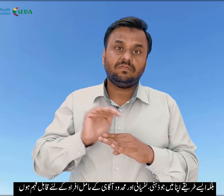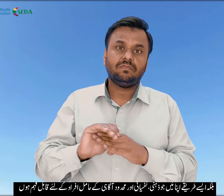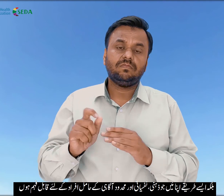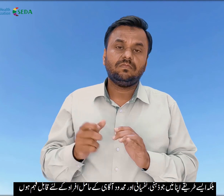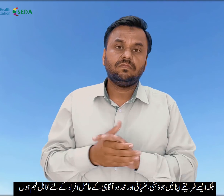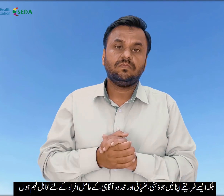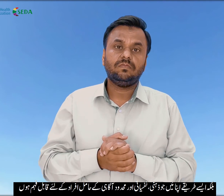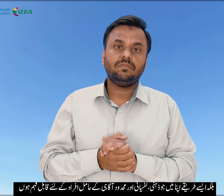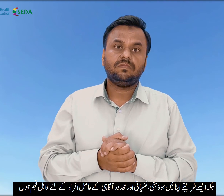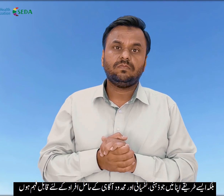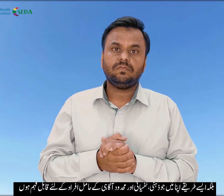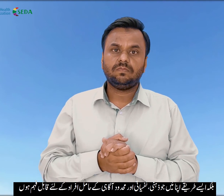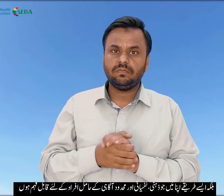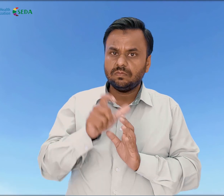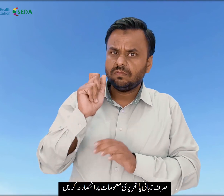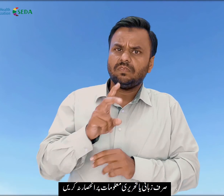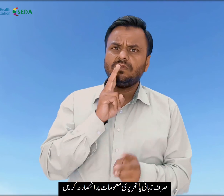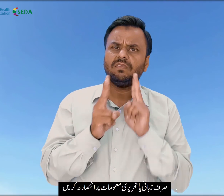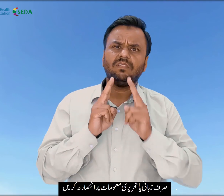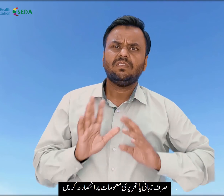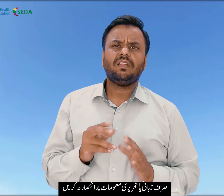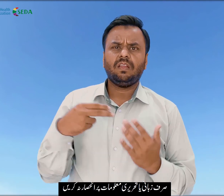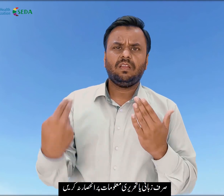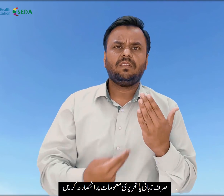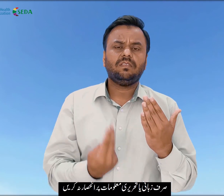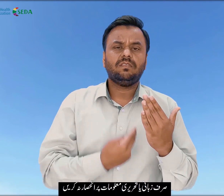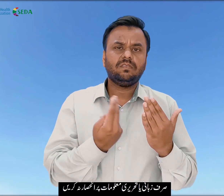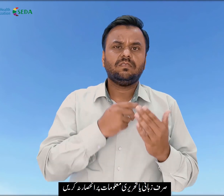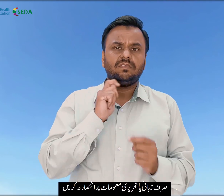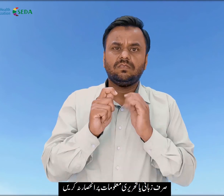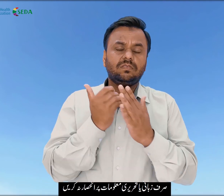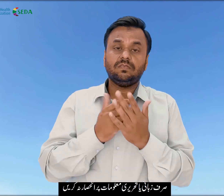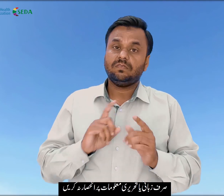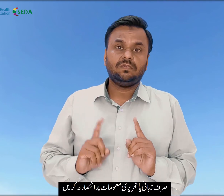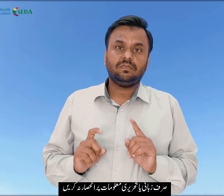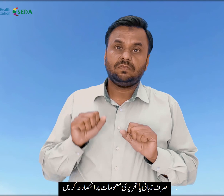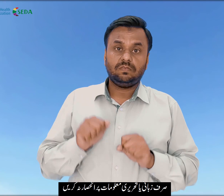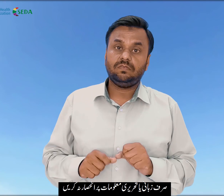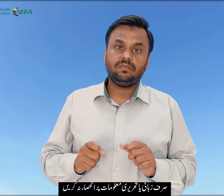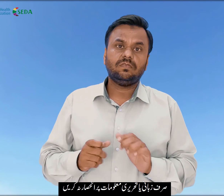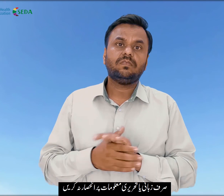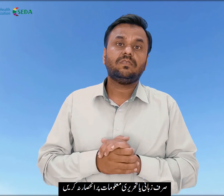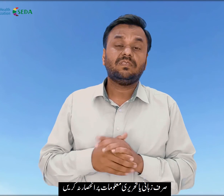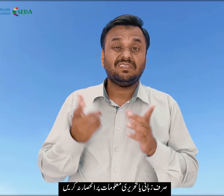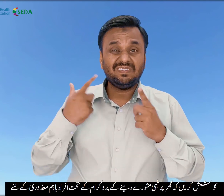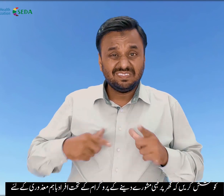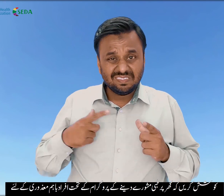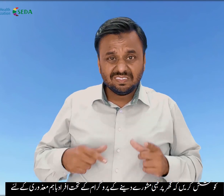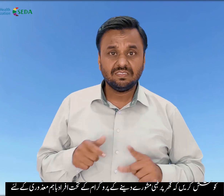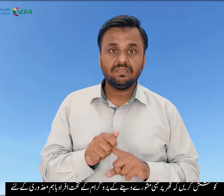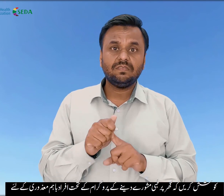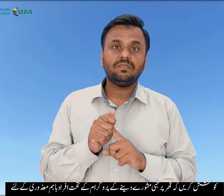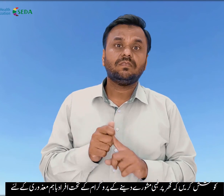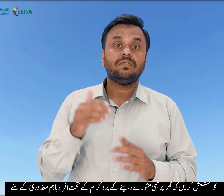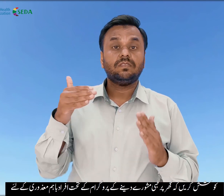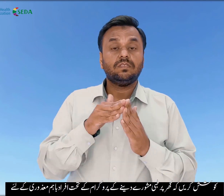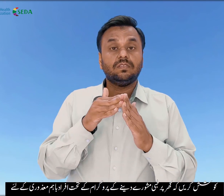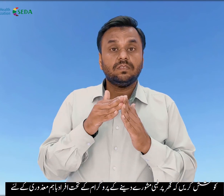ہوں۔ صرف زبانی یا تحریری معلومات پر انحصار نہ کریں۔ کوشش کریں کہ گھر